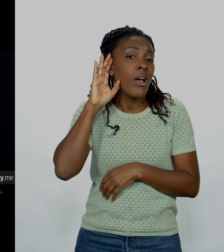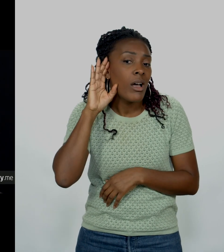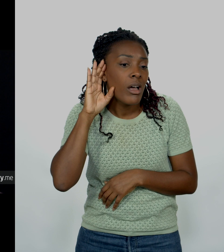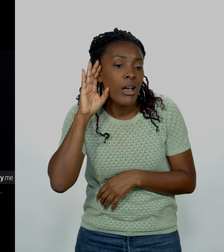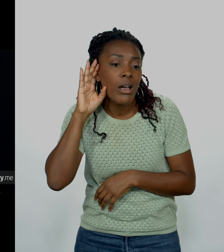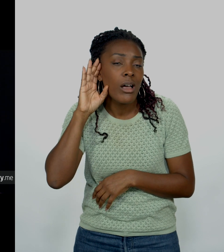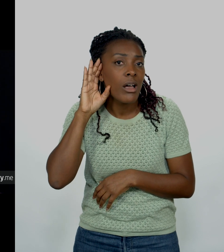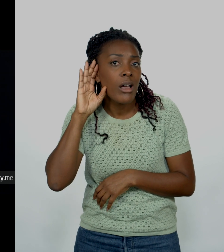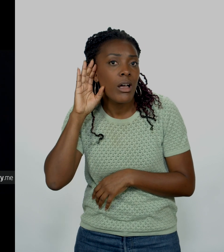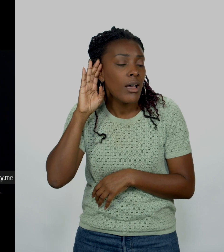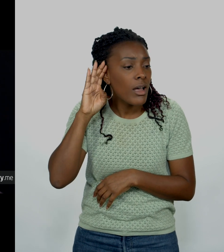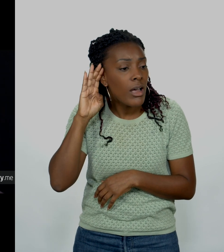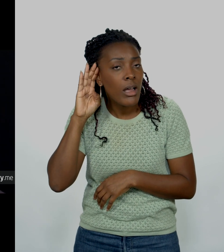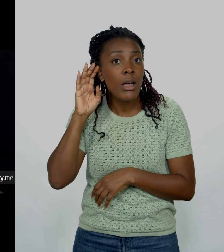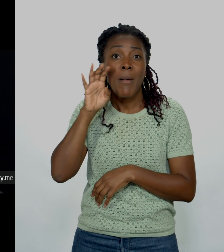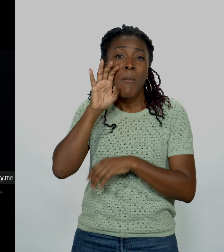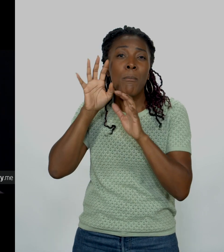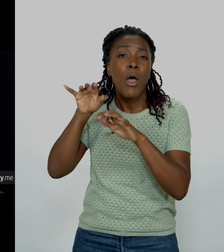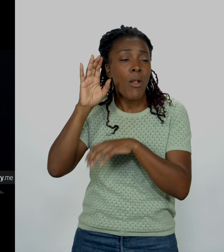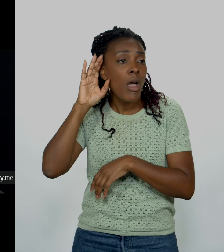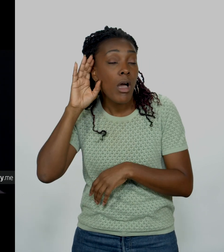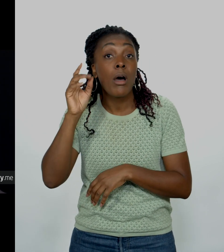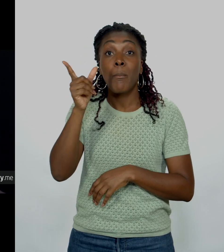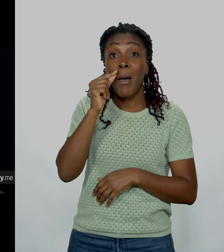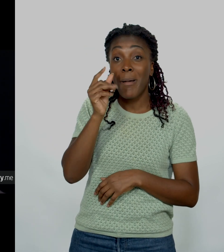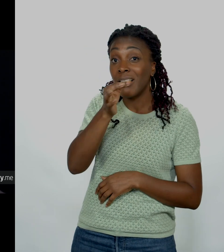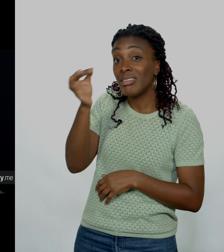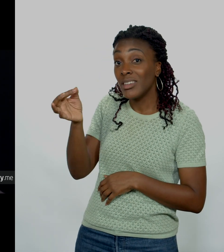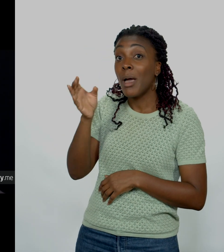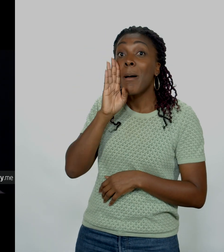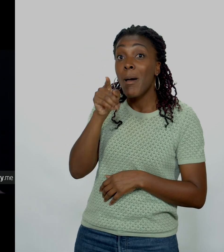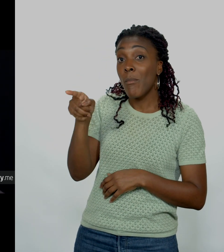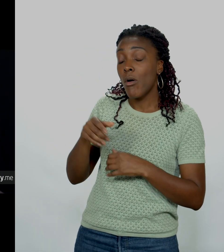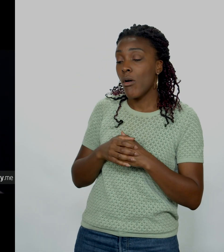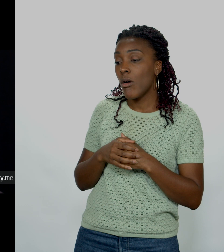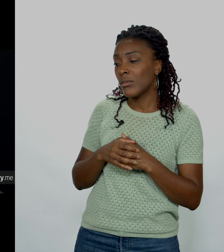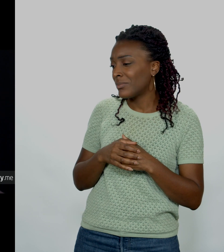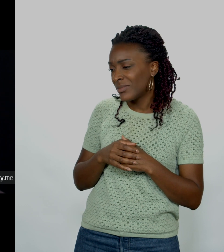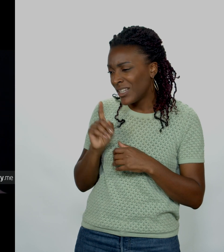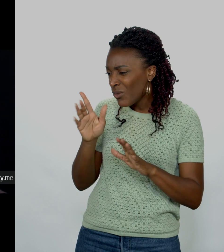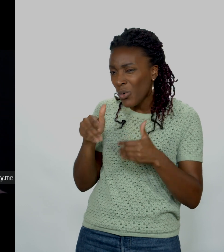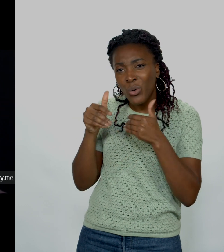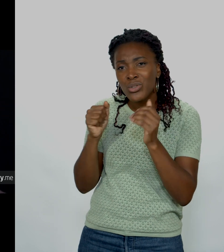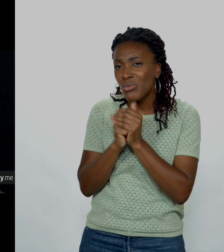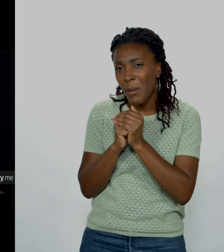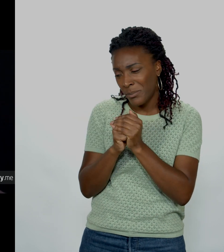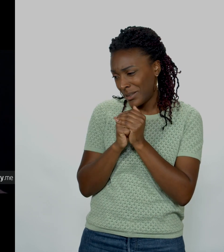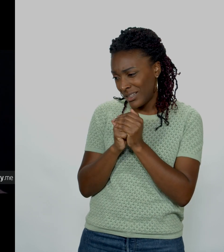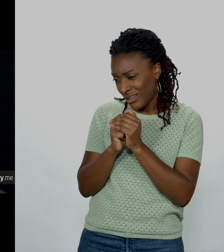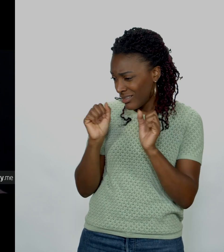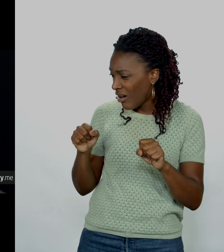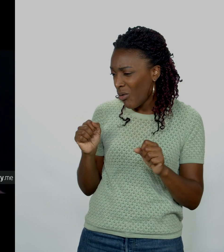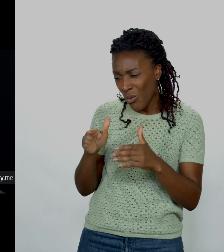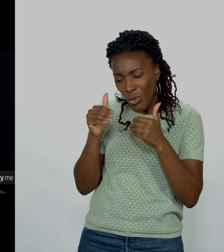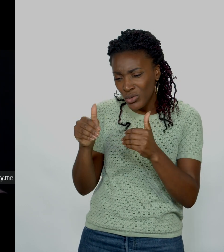pleurait. J'allais plus proche à la porte. Et c'est là que j'ai entendu mon père dire à ma mère, « Il faut qu'on